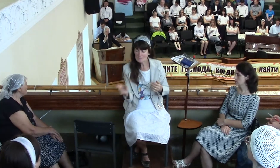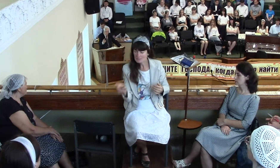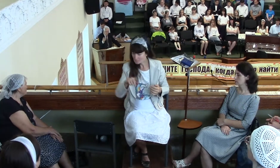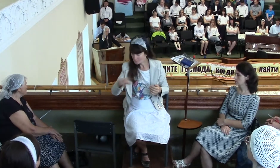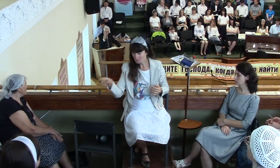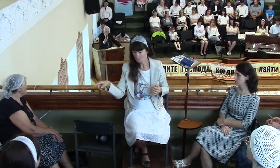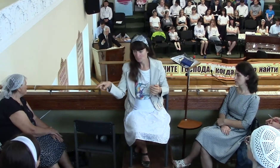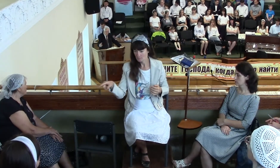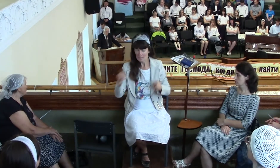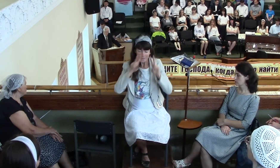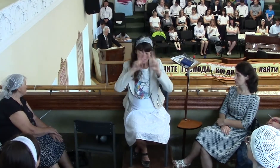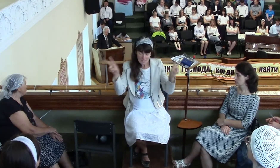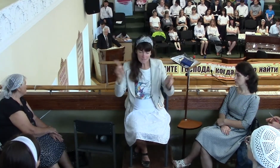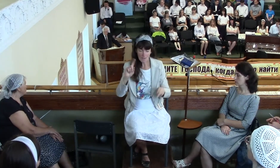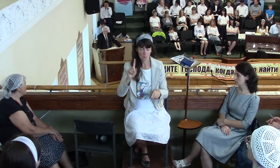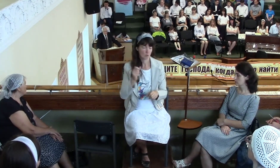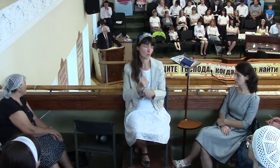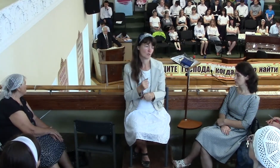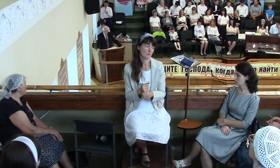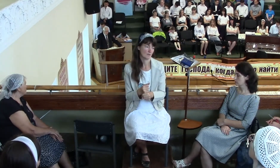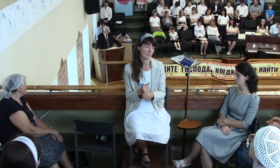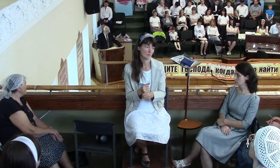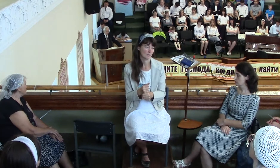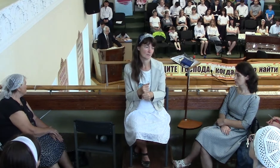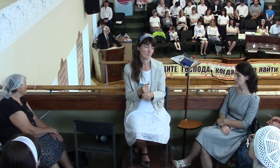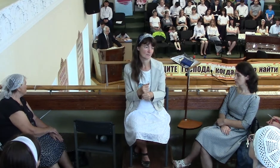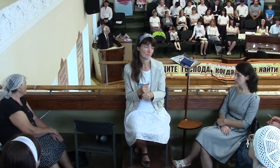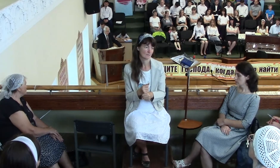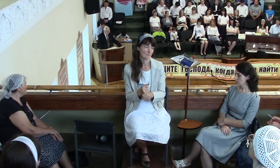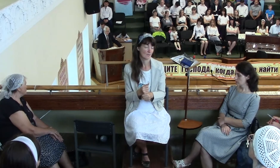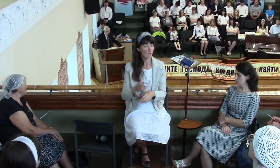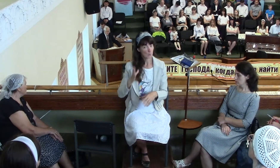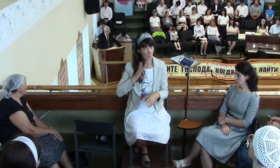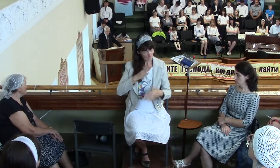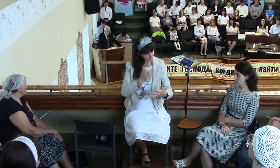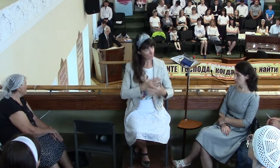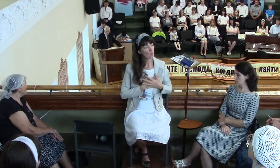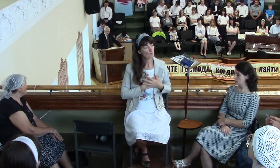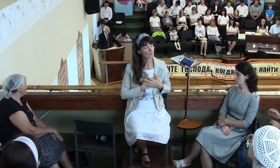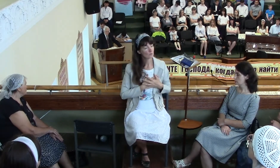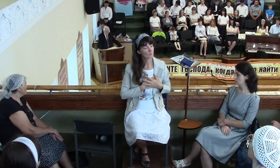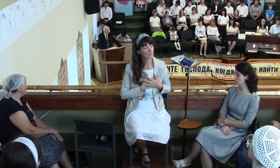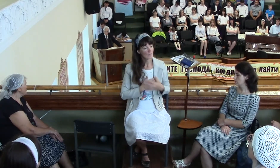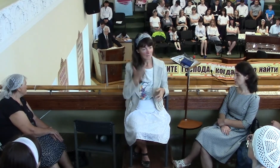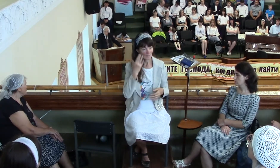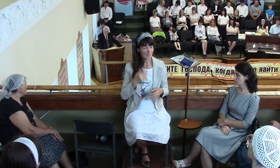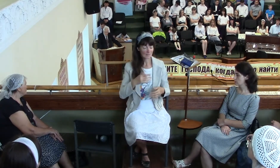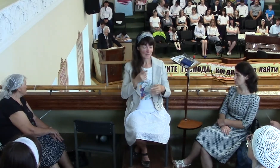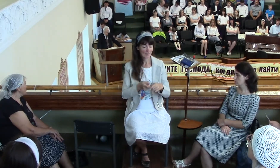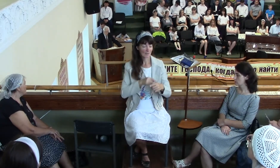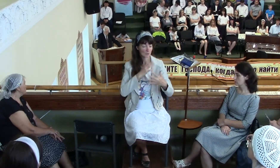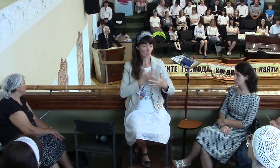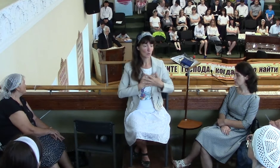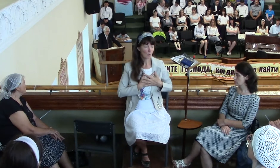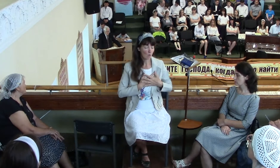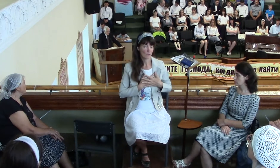был любовь, так и остался любовью, даже если эта любовь была распята. И это очень часто